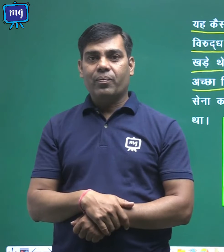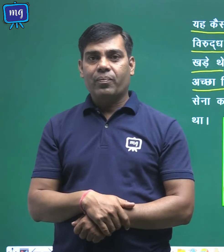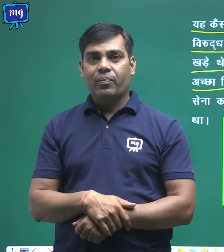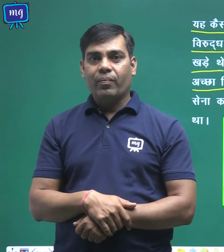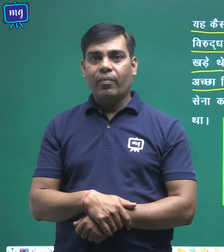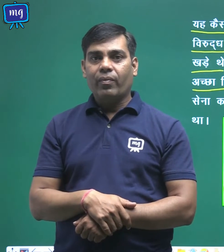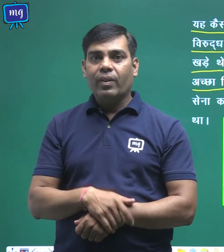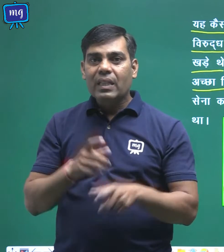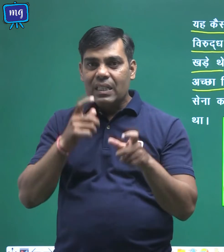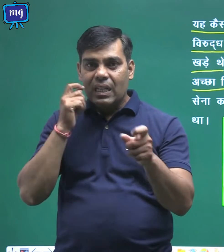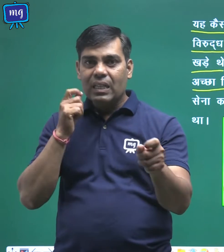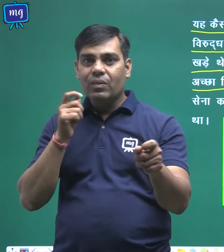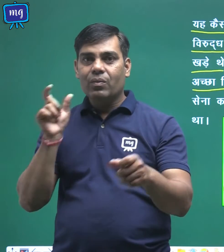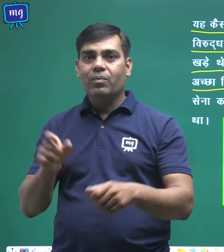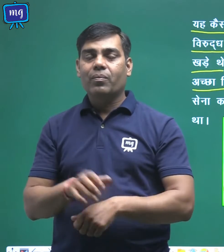अर्जुन